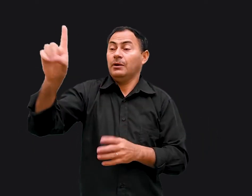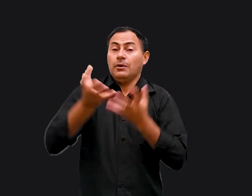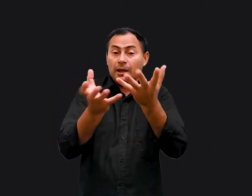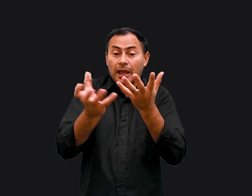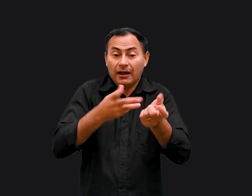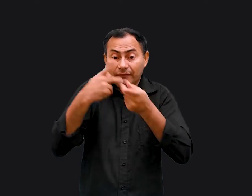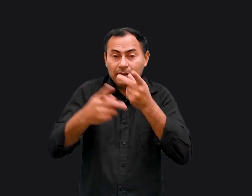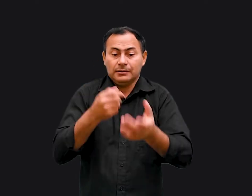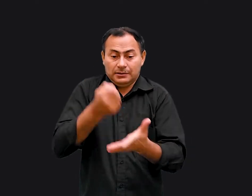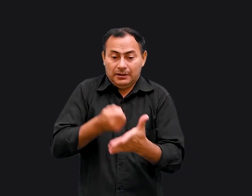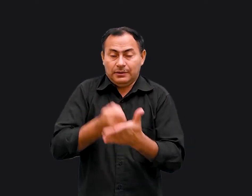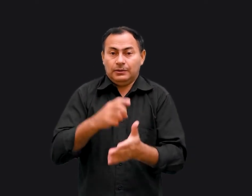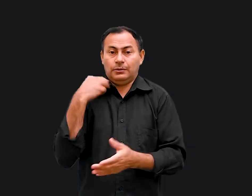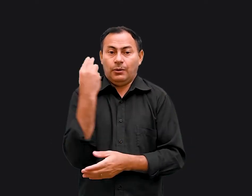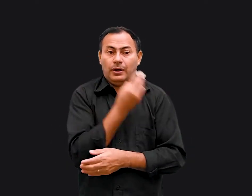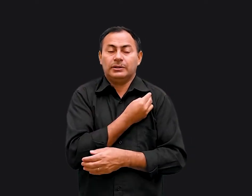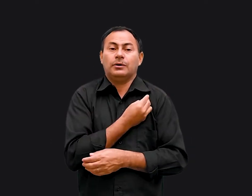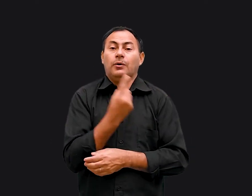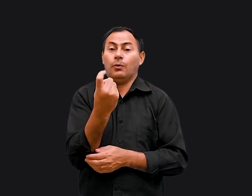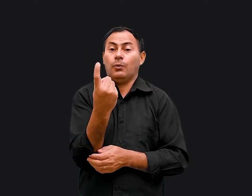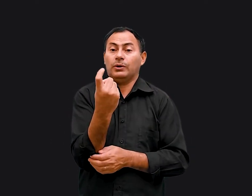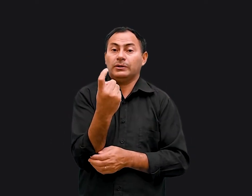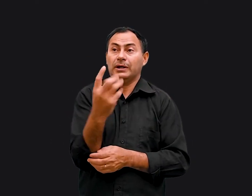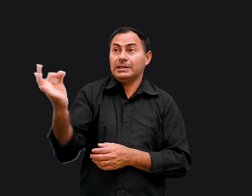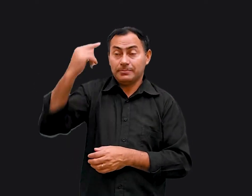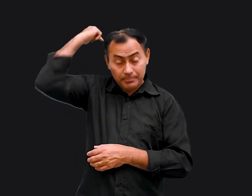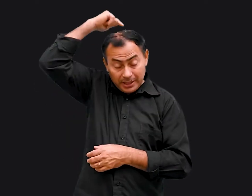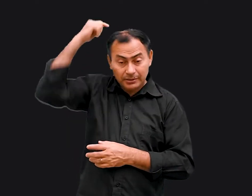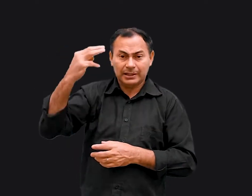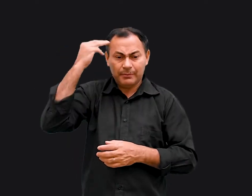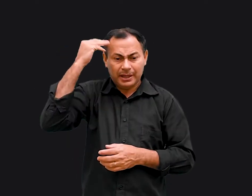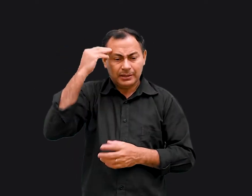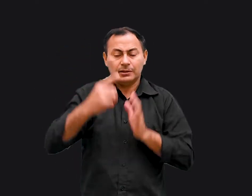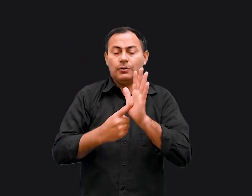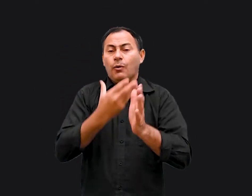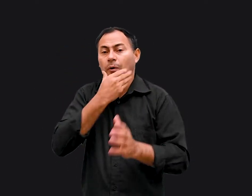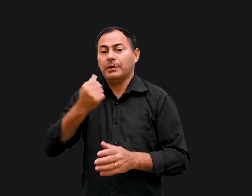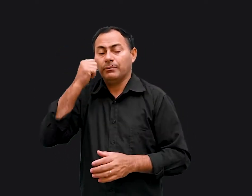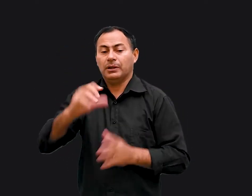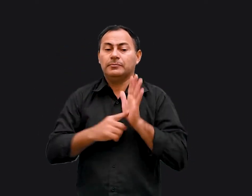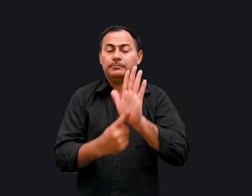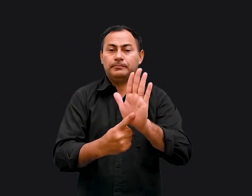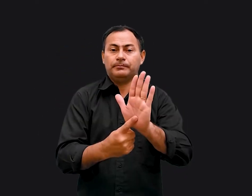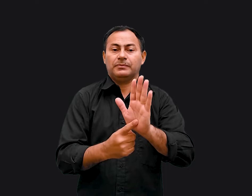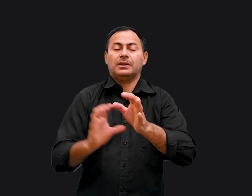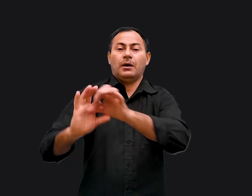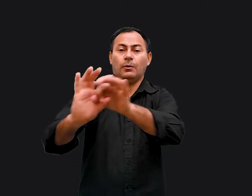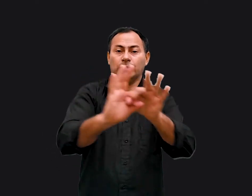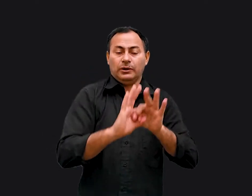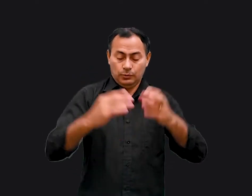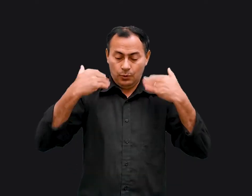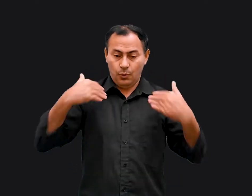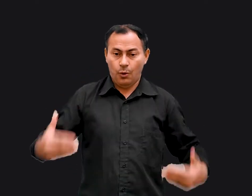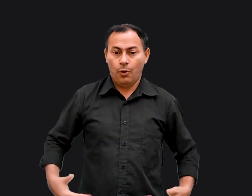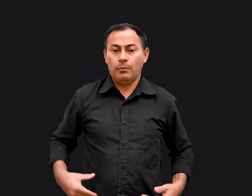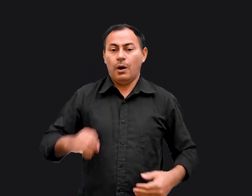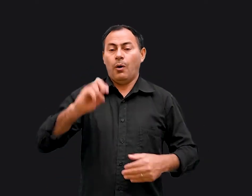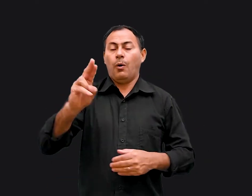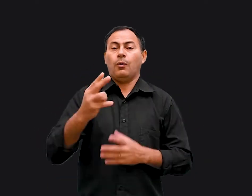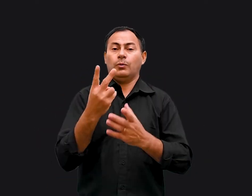dizer que devemos ser um em espírito e na mente e expressar essa unidade através da união física ou unidade